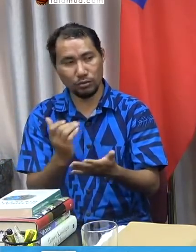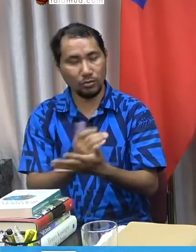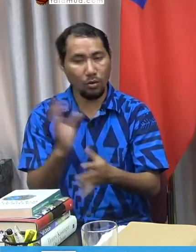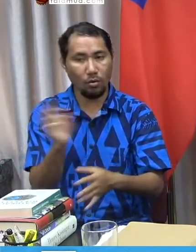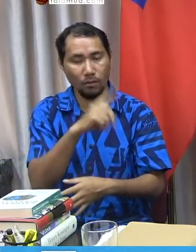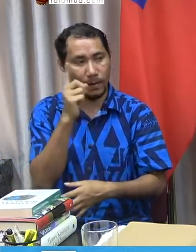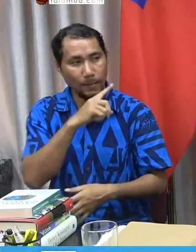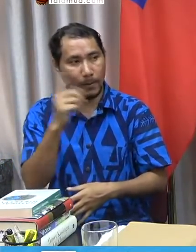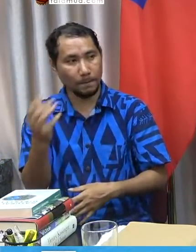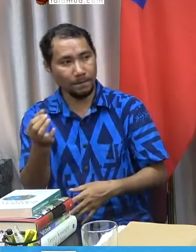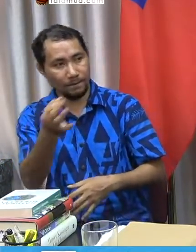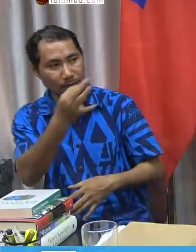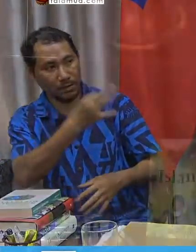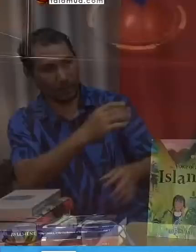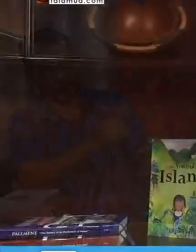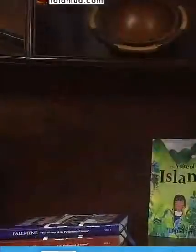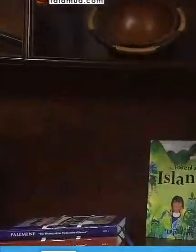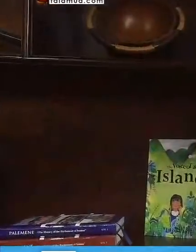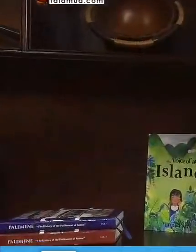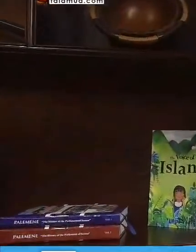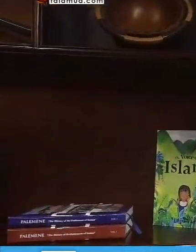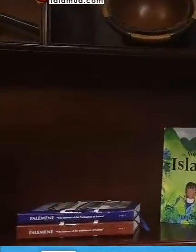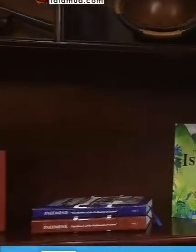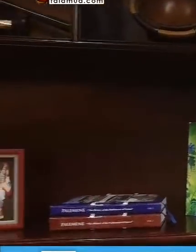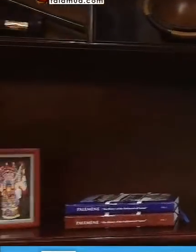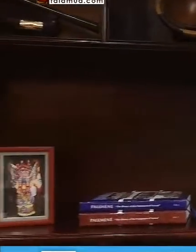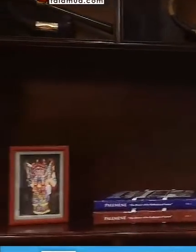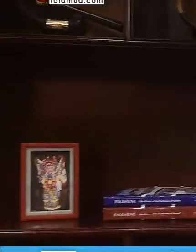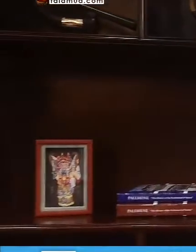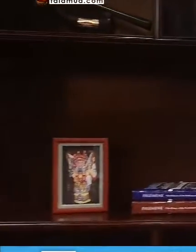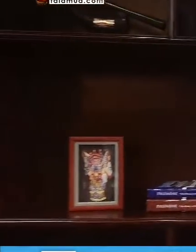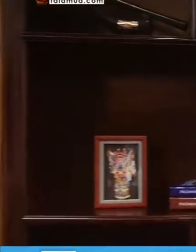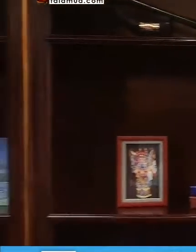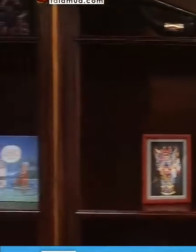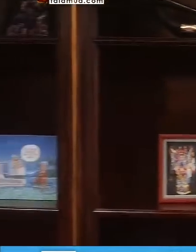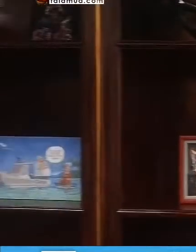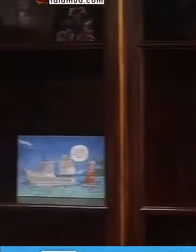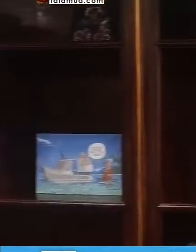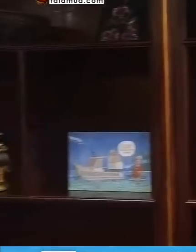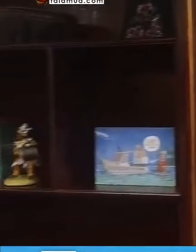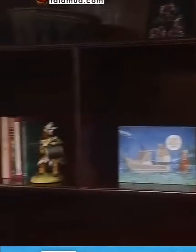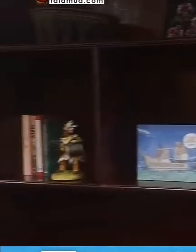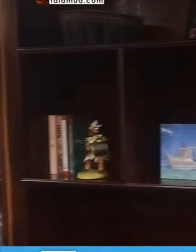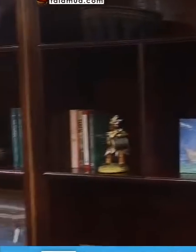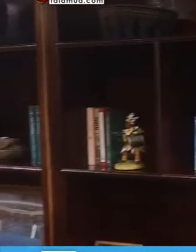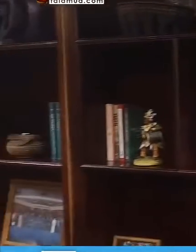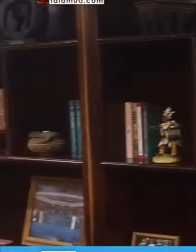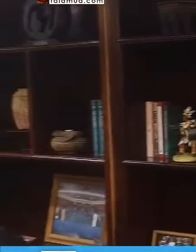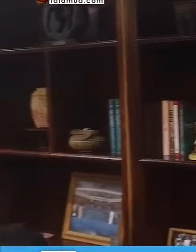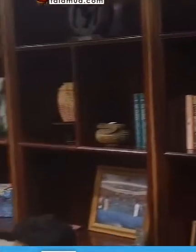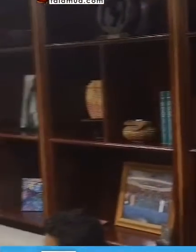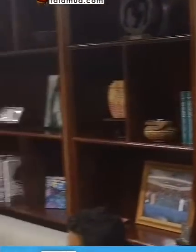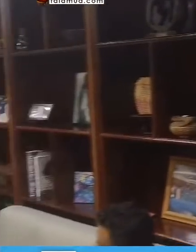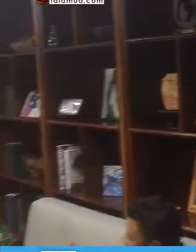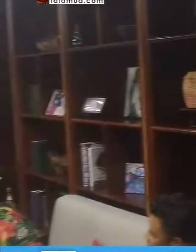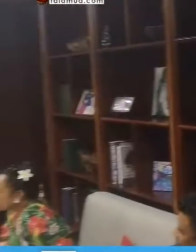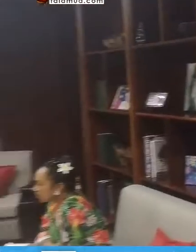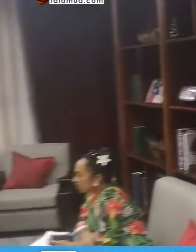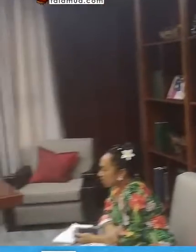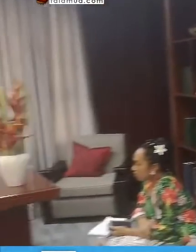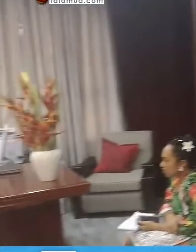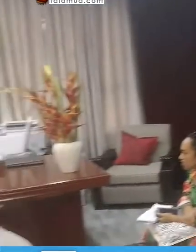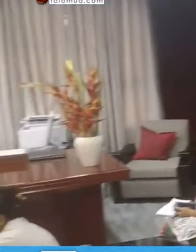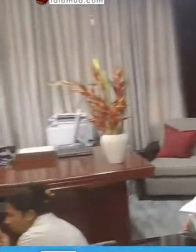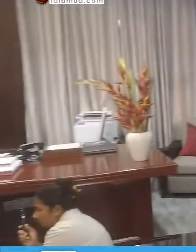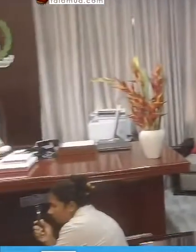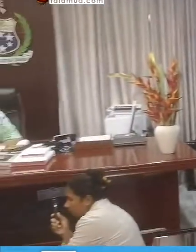fa mo mole la o fioma o sigi ngia tai le tua ngai le mata o kule sa batu talo tu pele tau le o